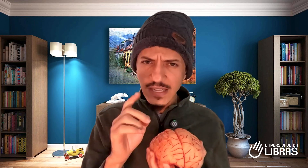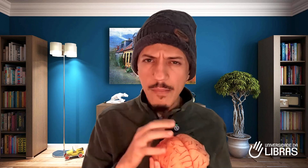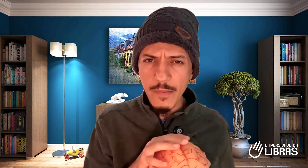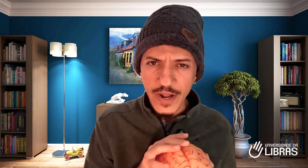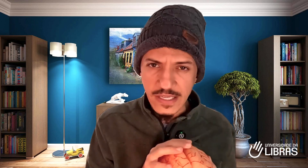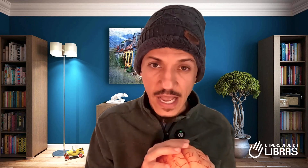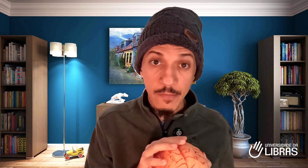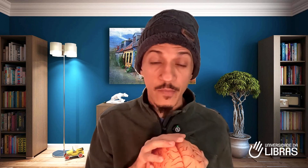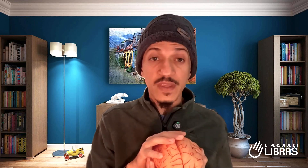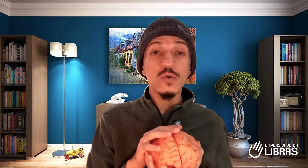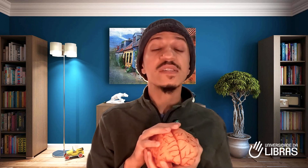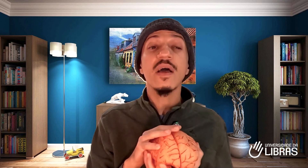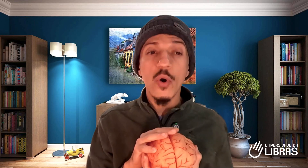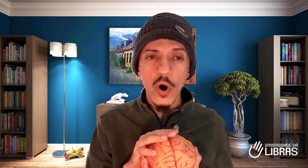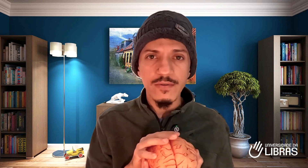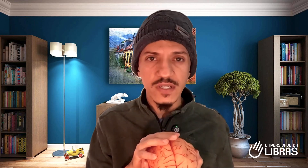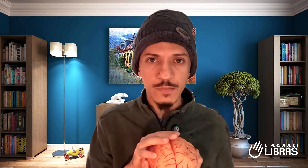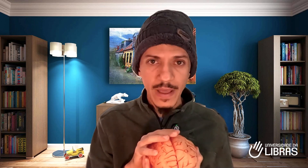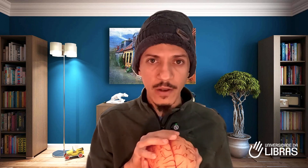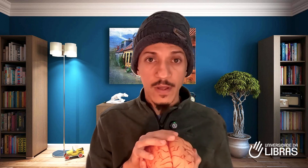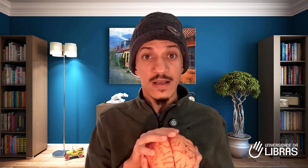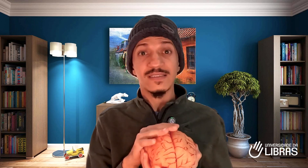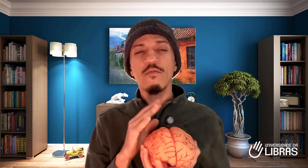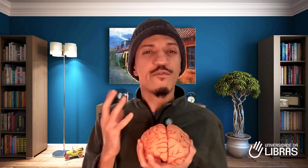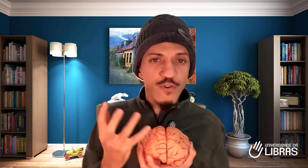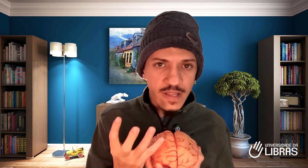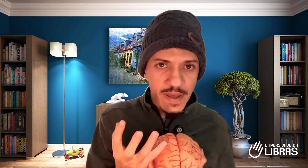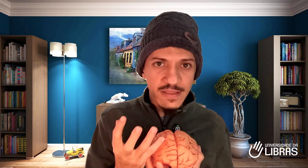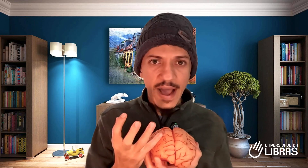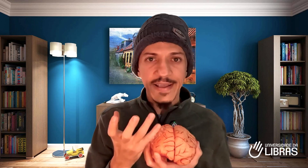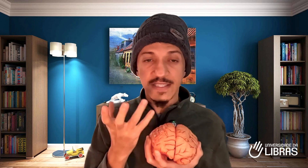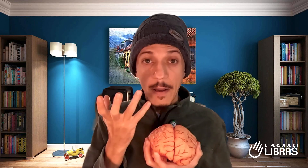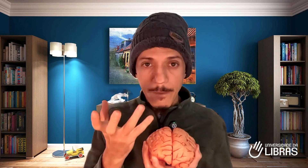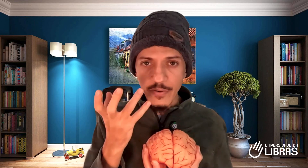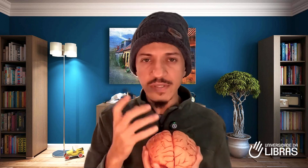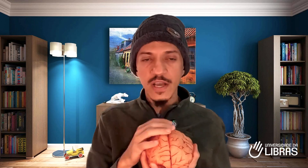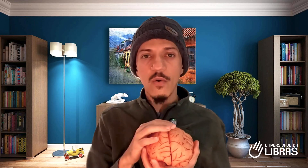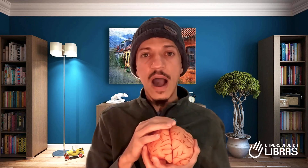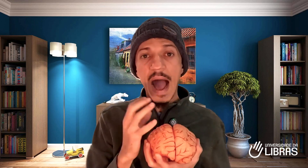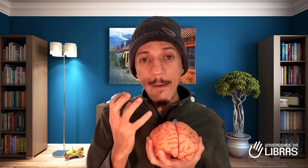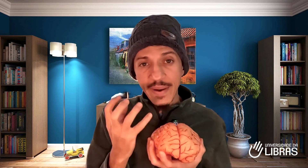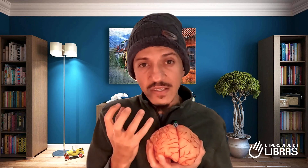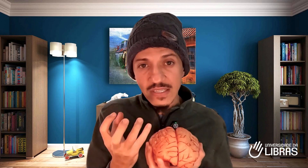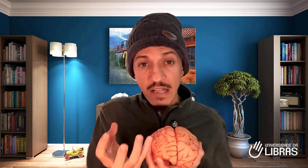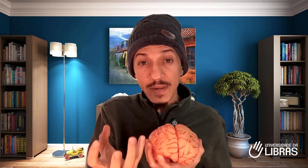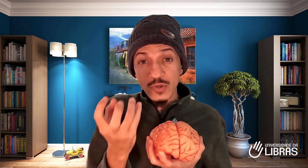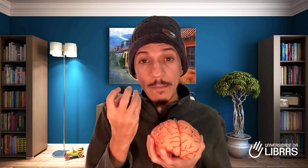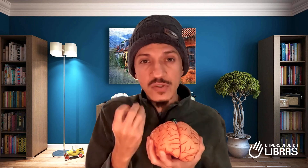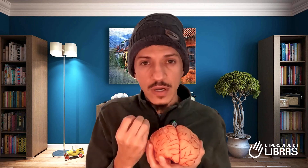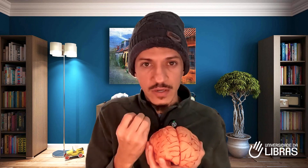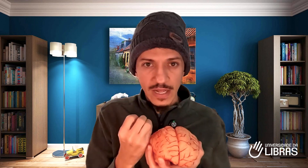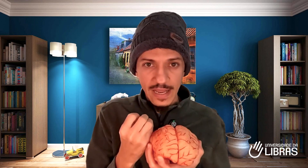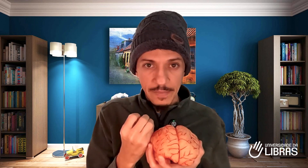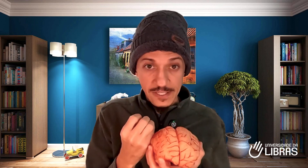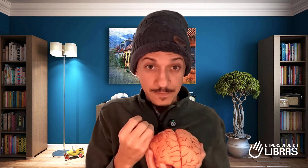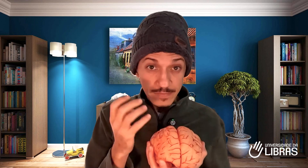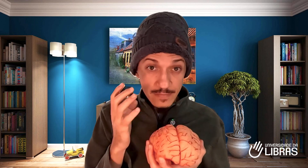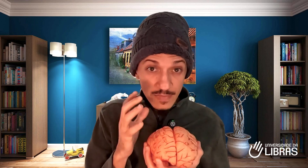por exemplo, que os neurônios espelho são fundamentais para o seu aprendizado, para a sua absorção da Libras? Eles